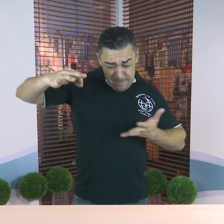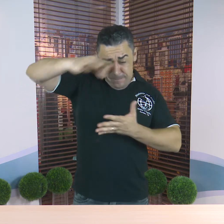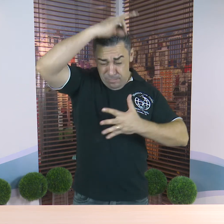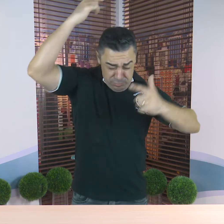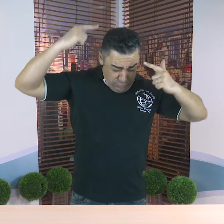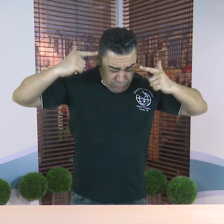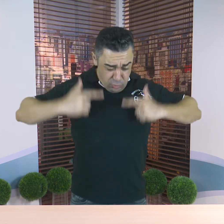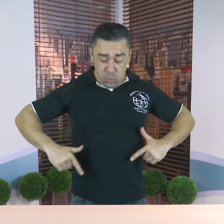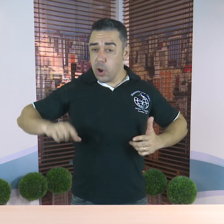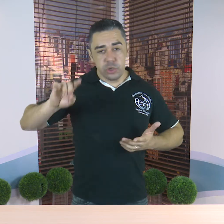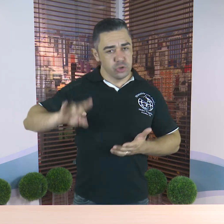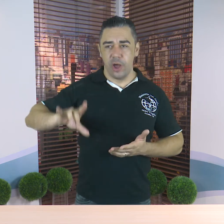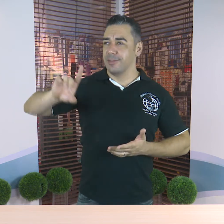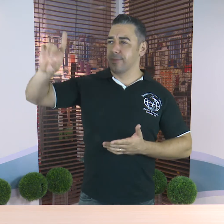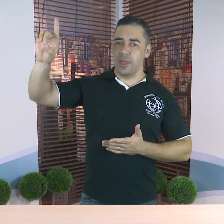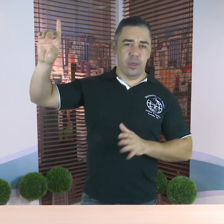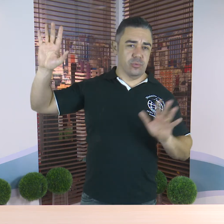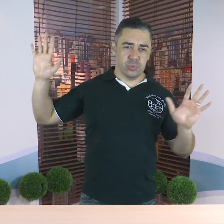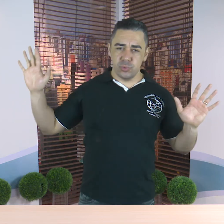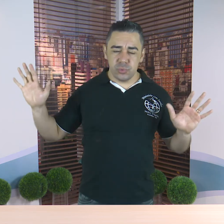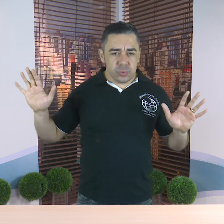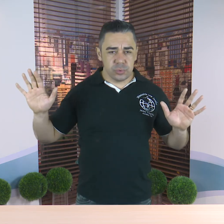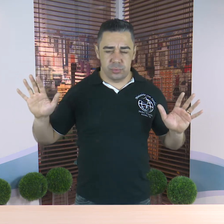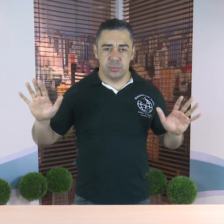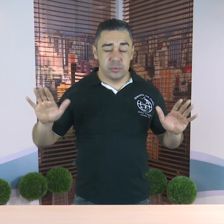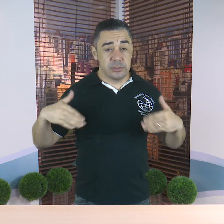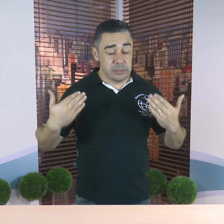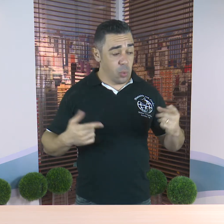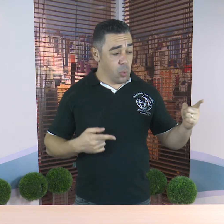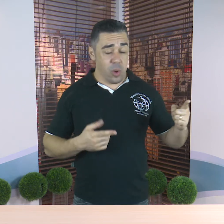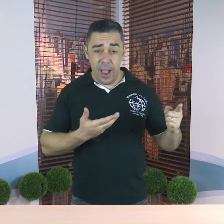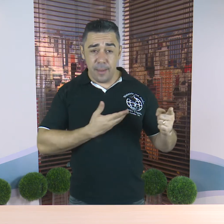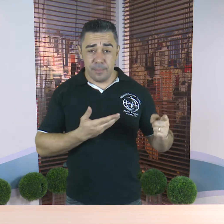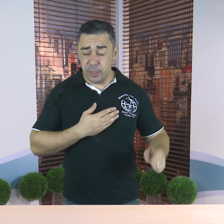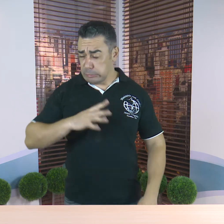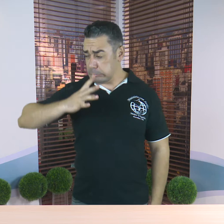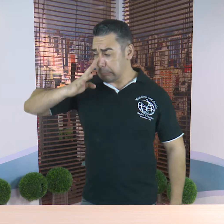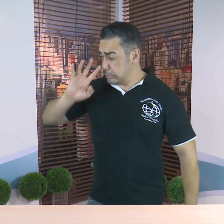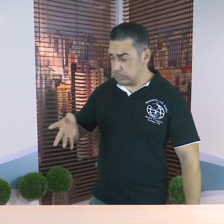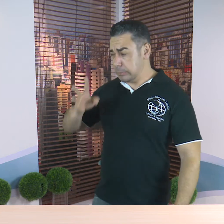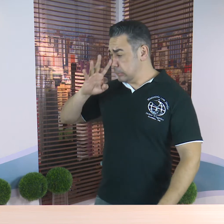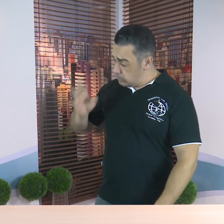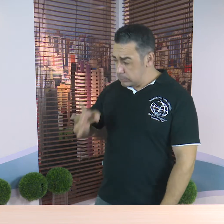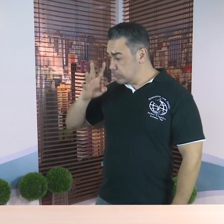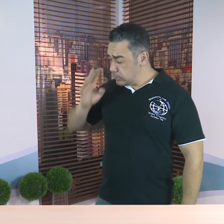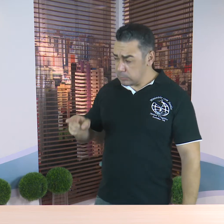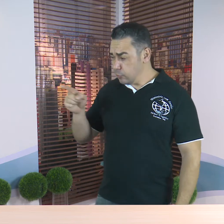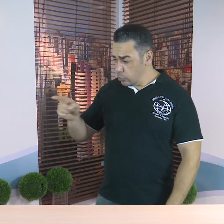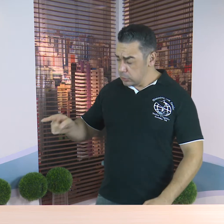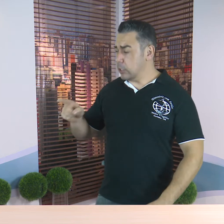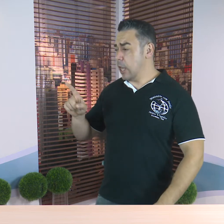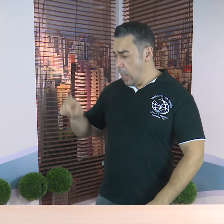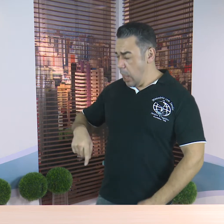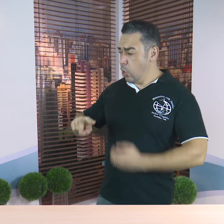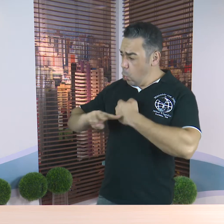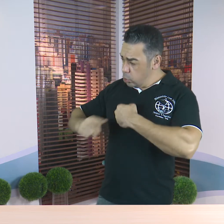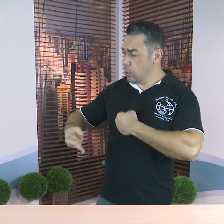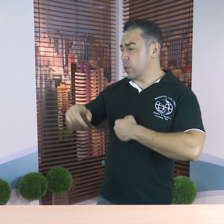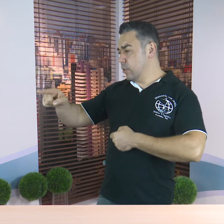Jó, portanto, era outra. O seu amigo insistia que o seu sofrimento era consequência de um pecado não